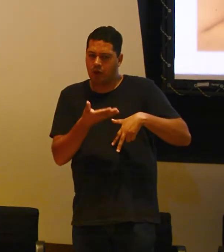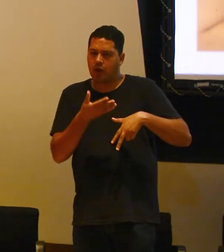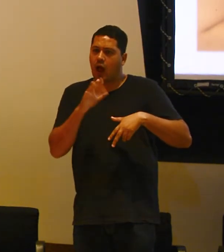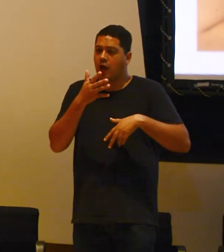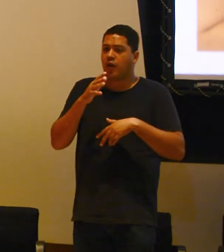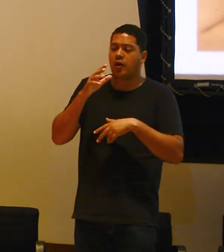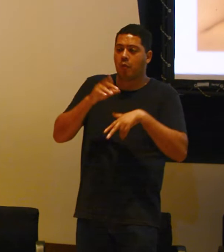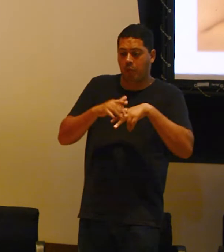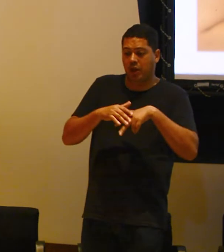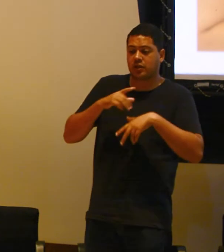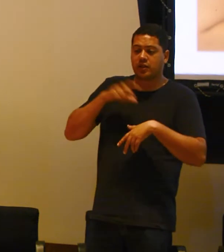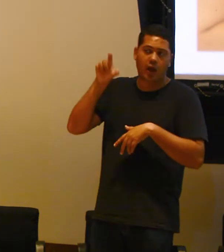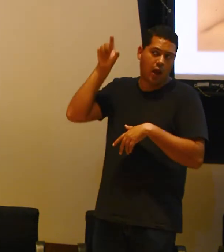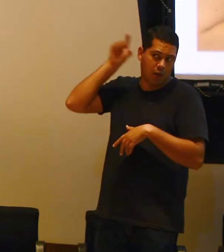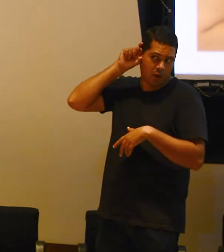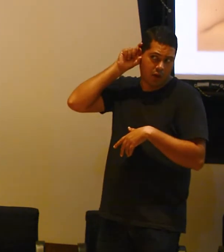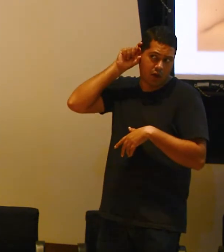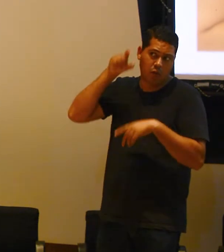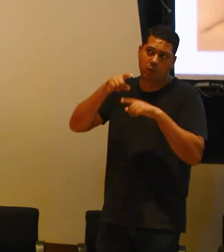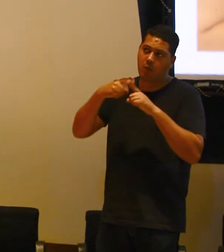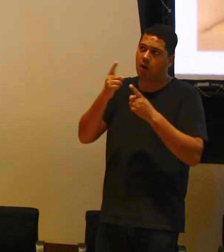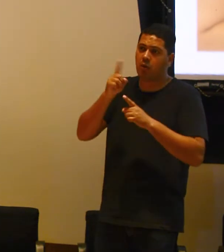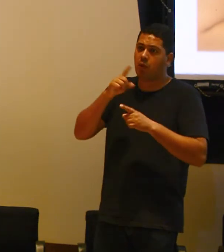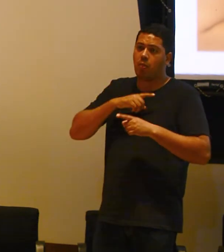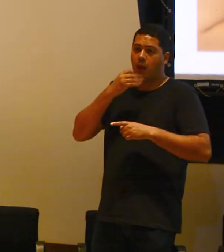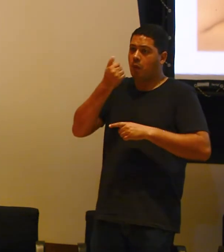aparelho auditivo, mas ele não é suficiente para o